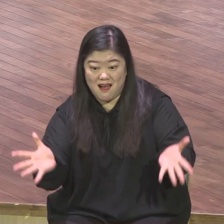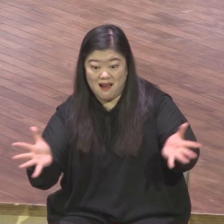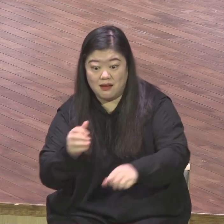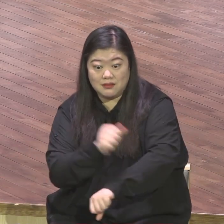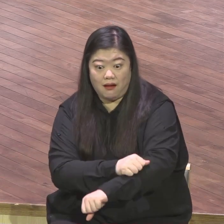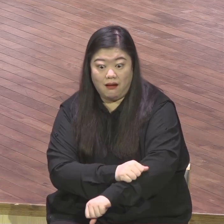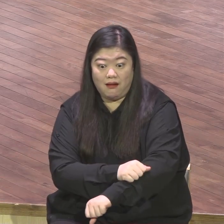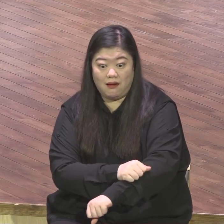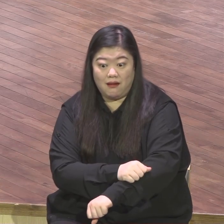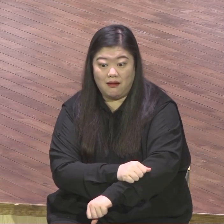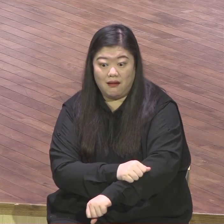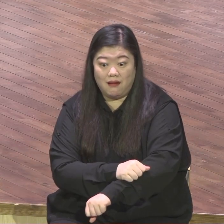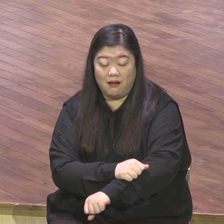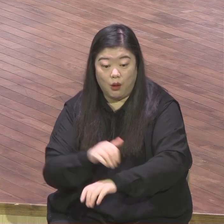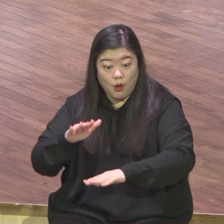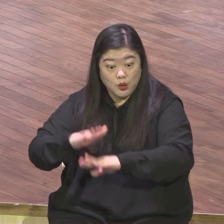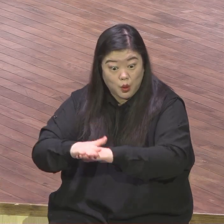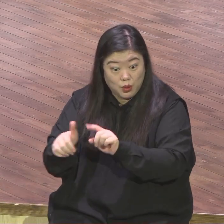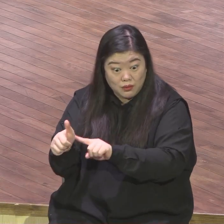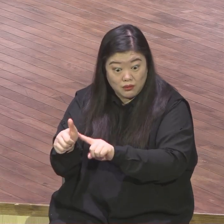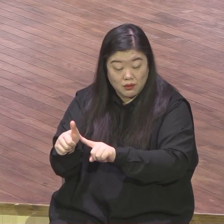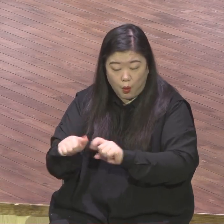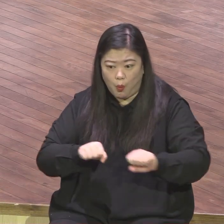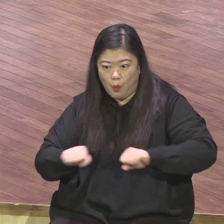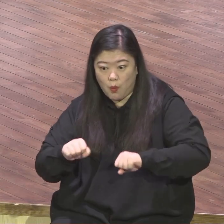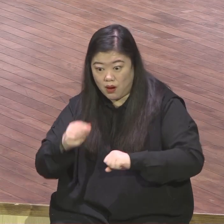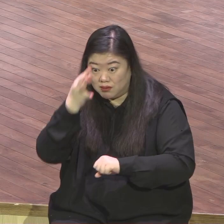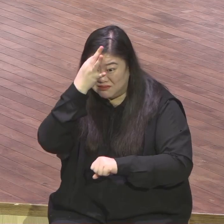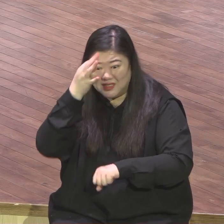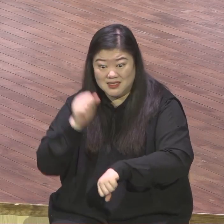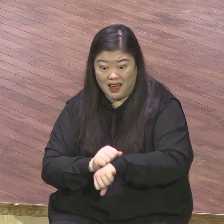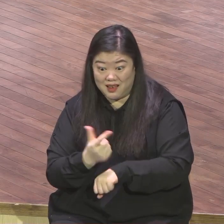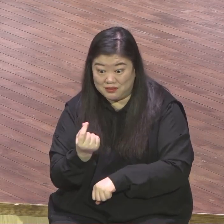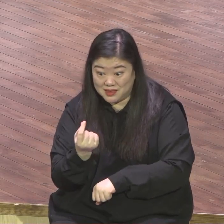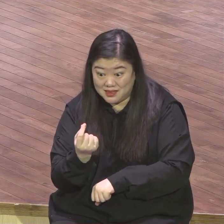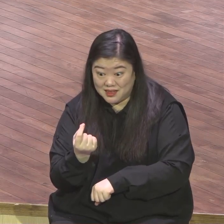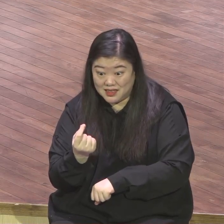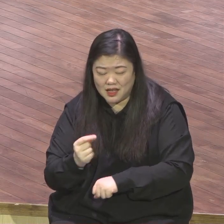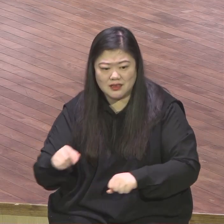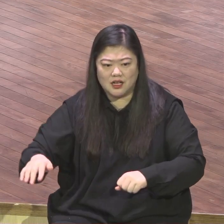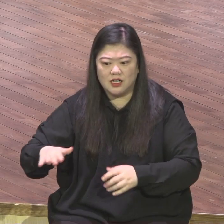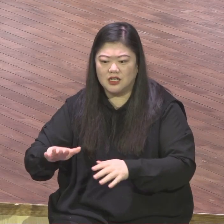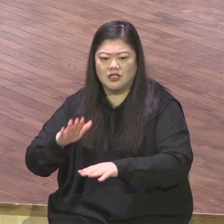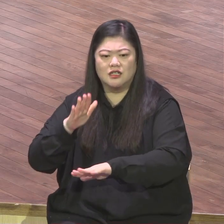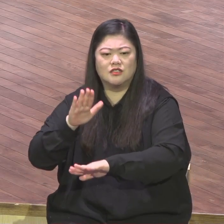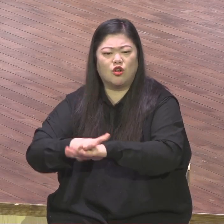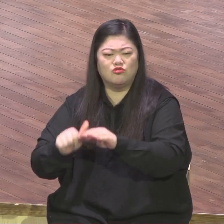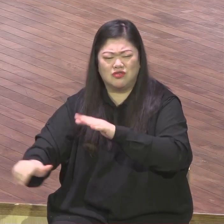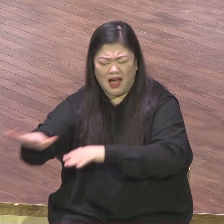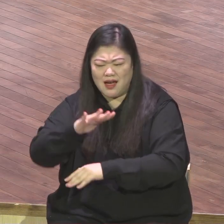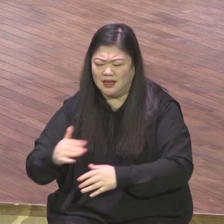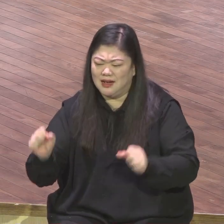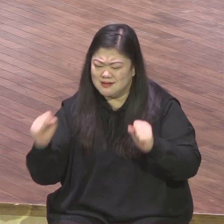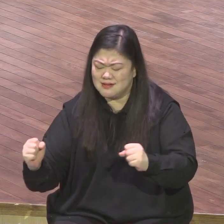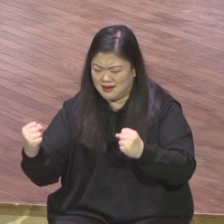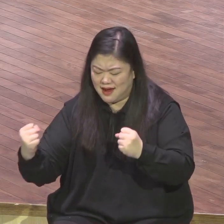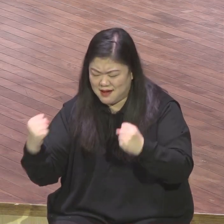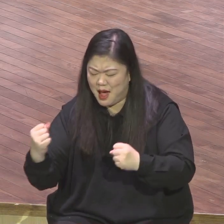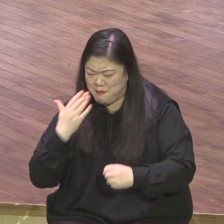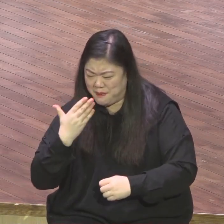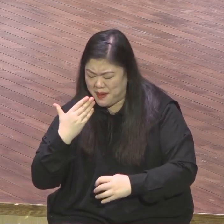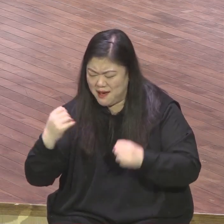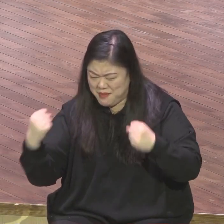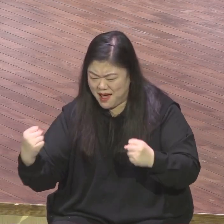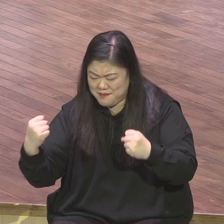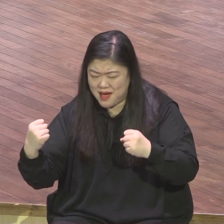축구에 대해서도 자기 나름대로 믿음이 굉장히 다른 선수들 게임이 안 돼. 야, 할 수 있어 할 수 있어. 워낙 강팀하고 많이 붙고 하기 때문에